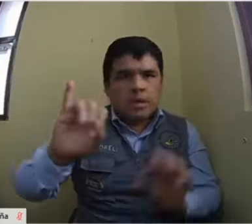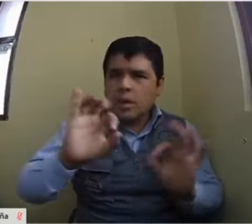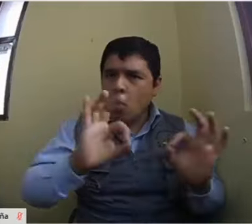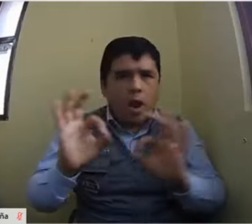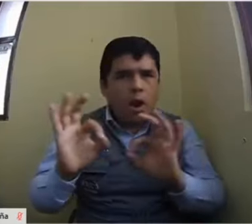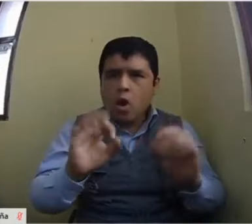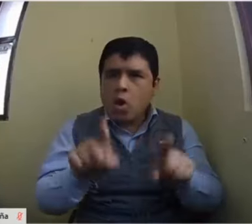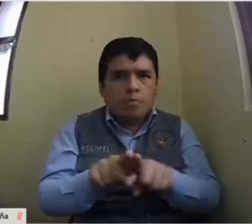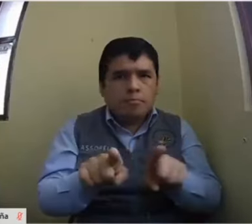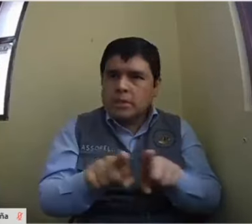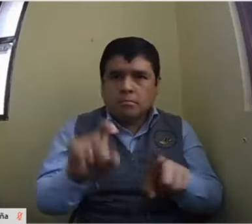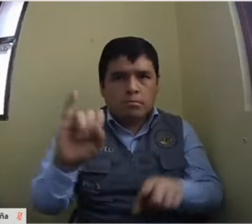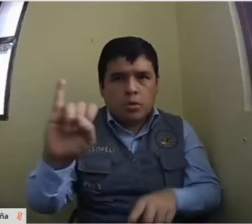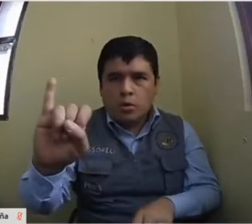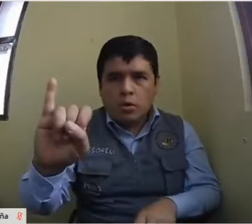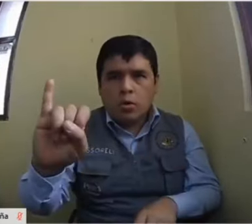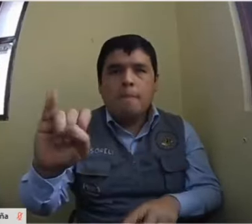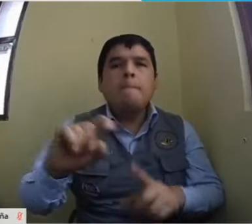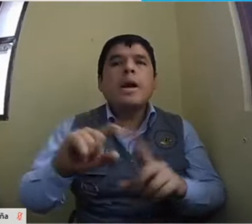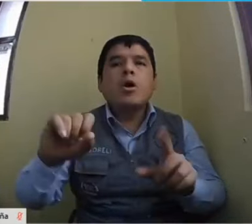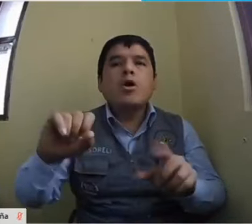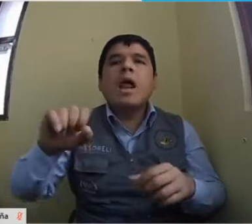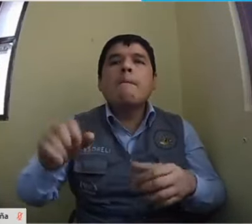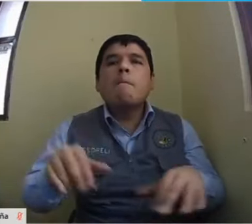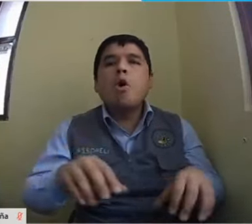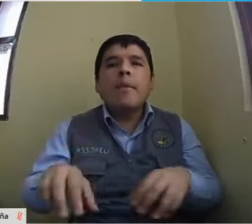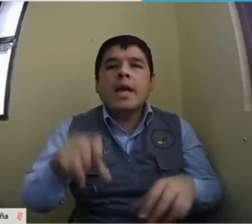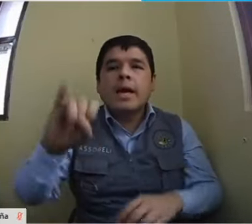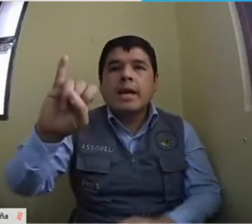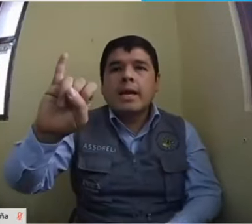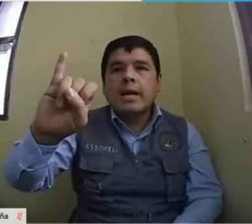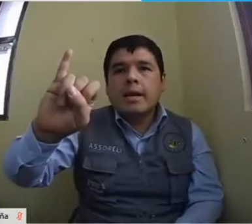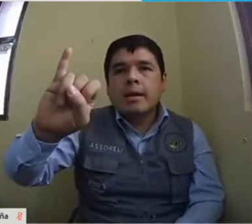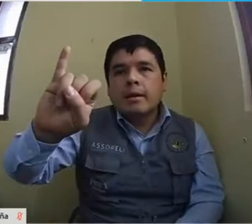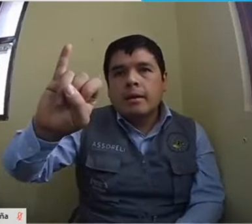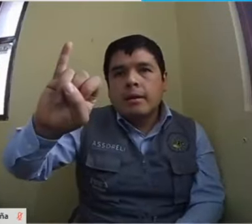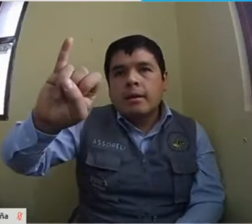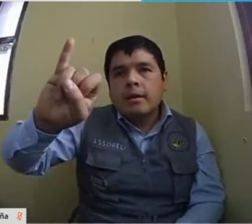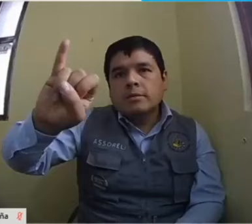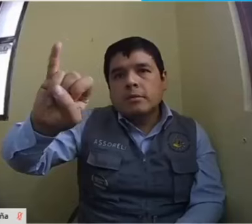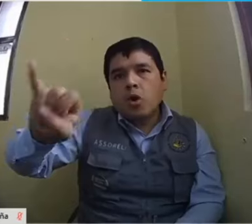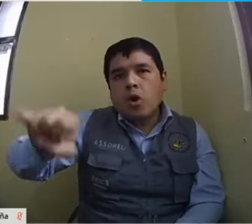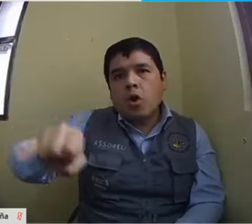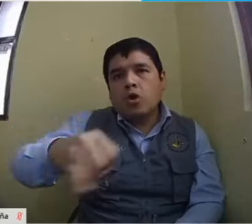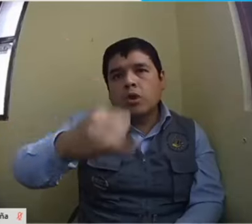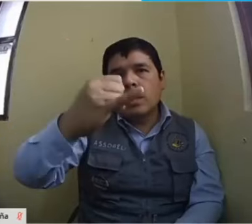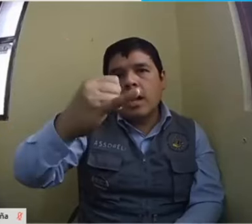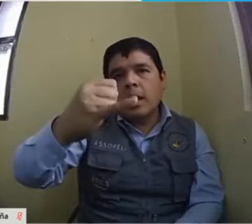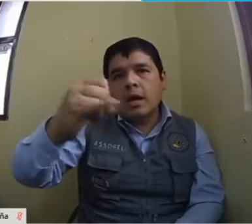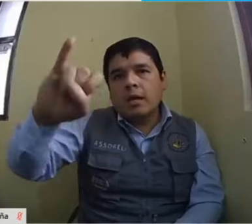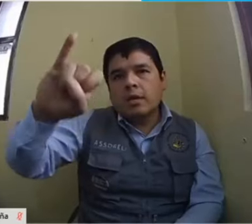La J es igual que la I, lo mismo, precisa Ronald, pero se dibuja una J con el